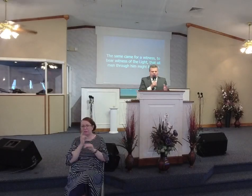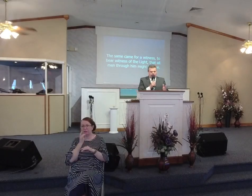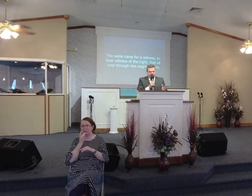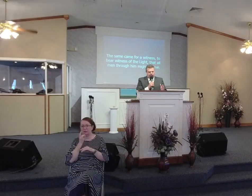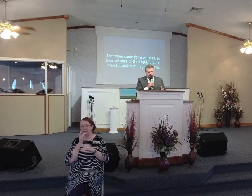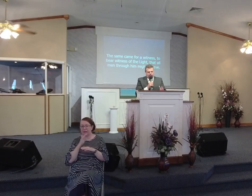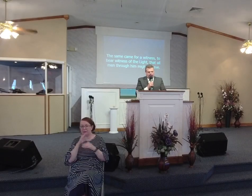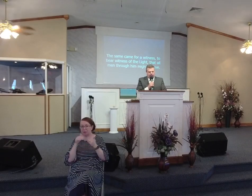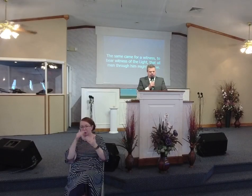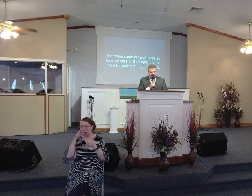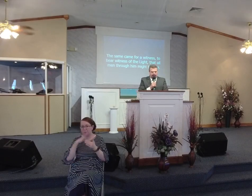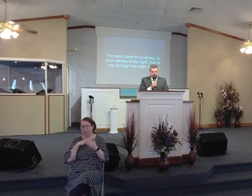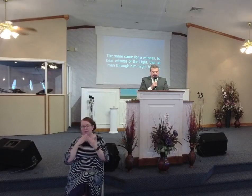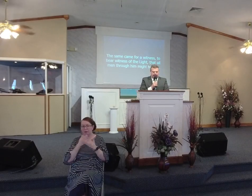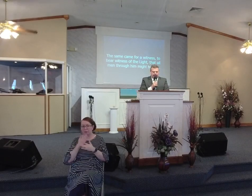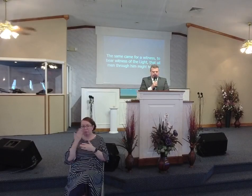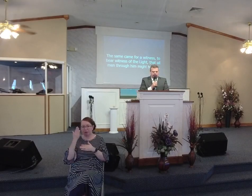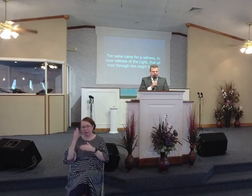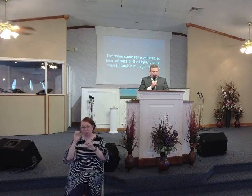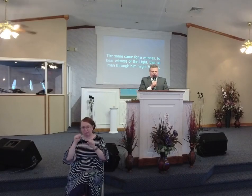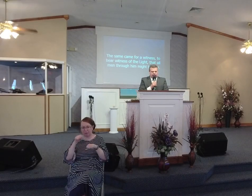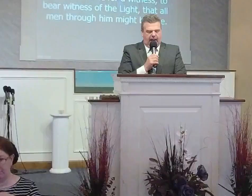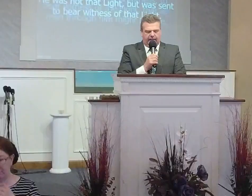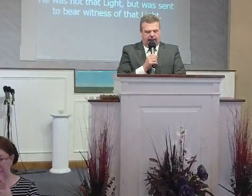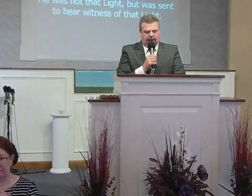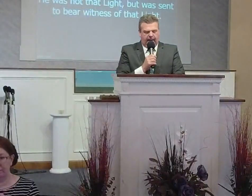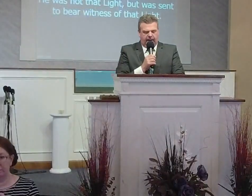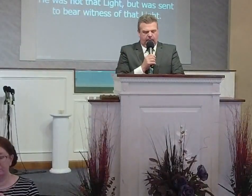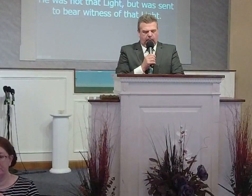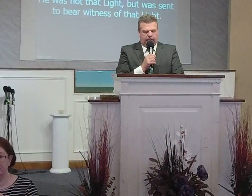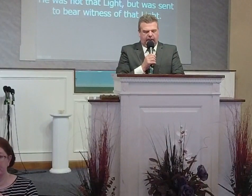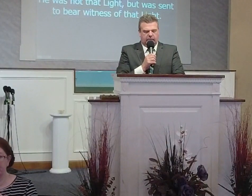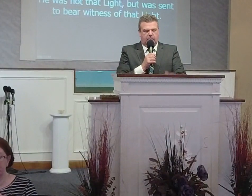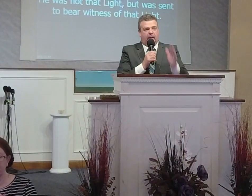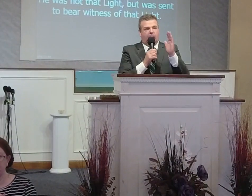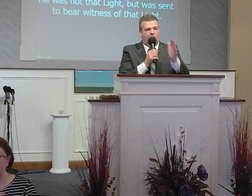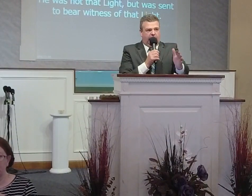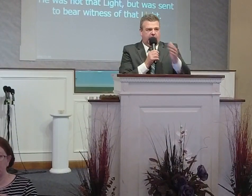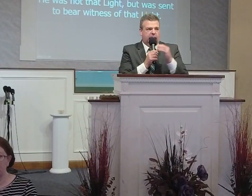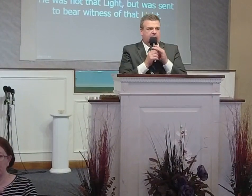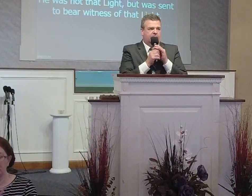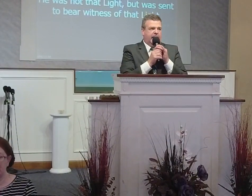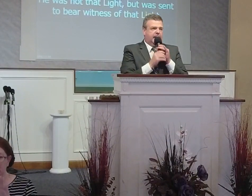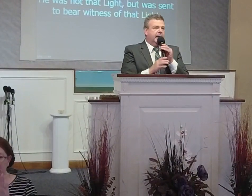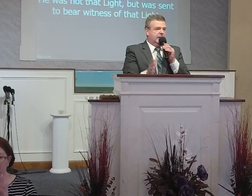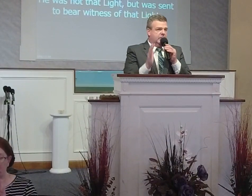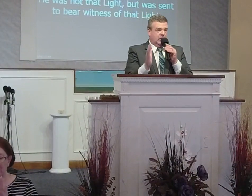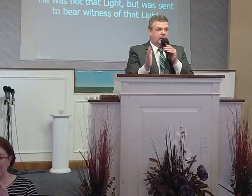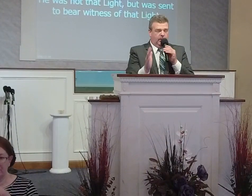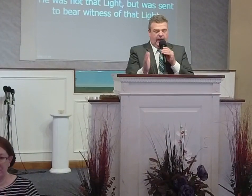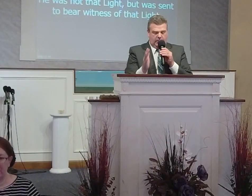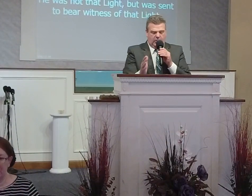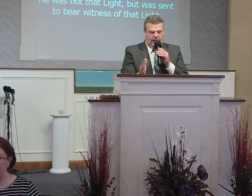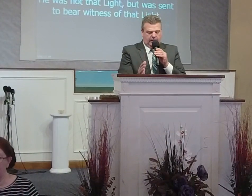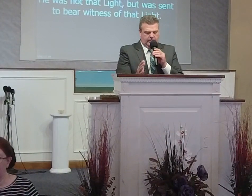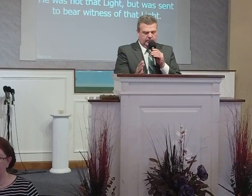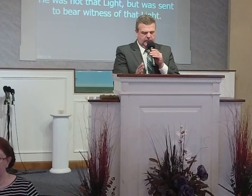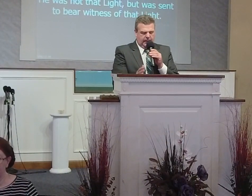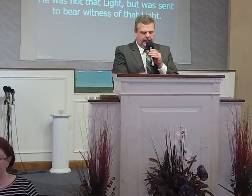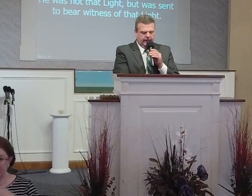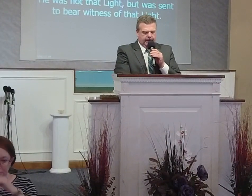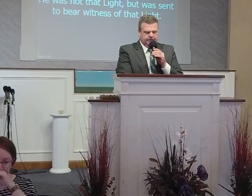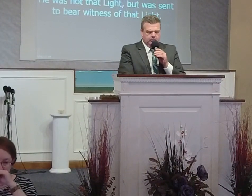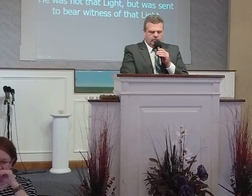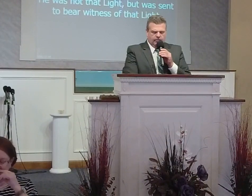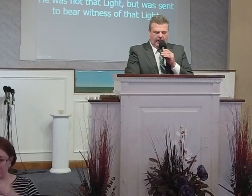enviado por Dios cuyo nombre era Juan. Este vino por testimonio, para dar testimonio de la luz,